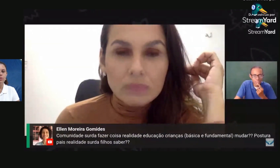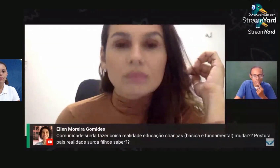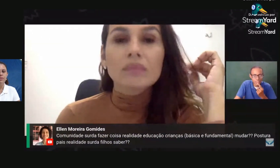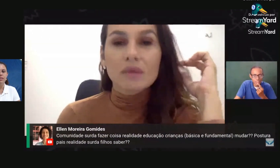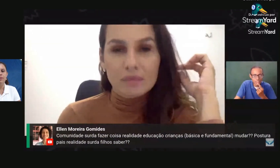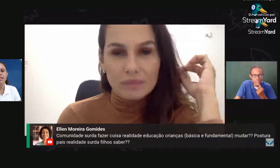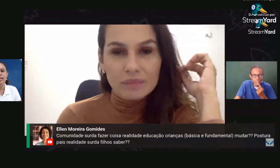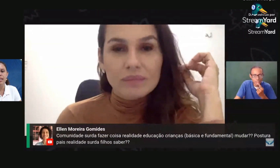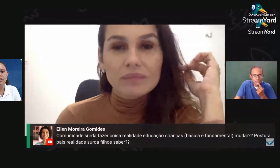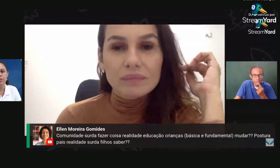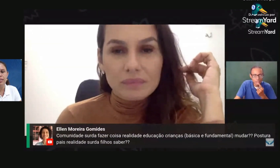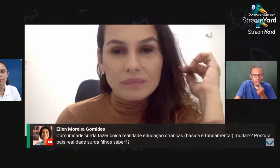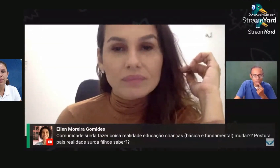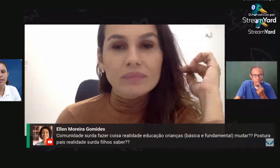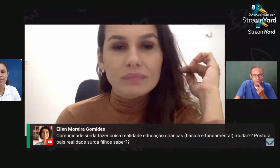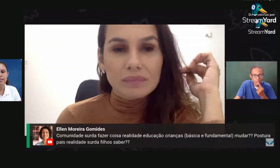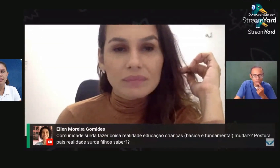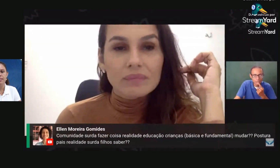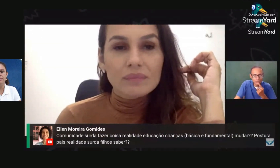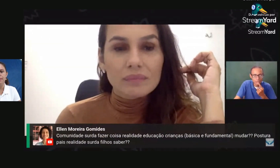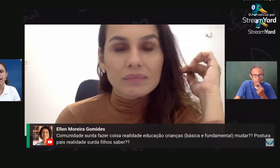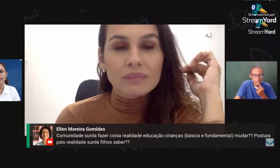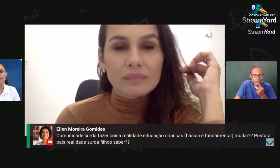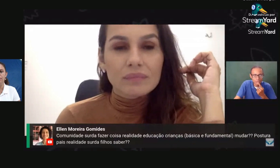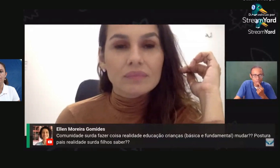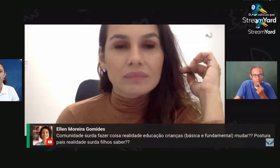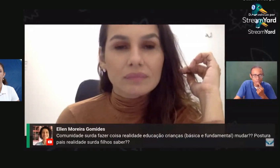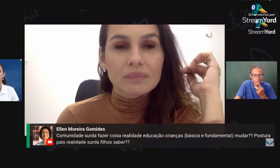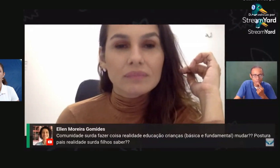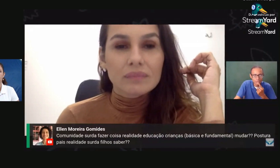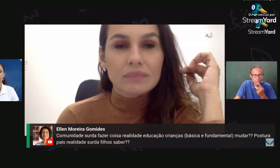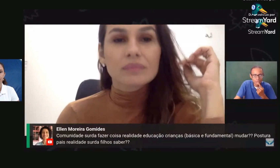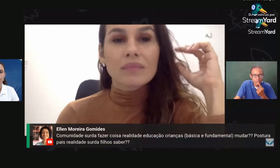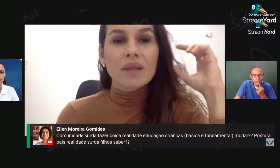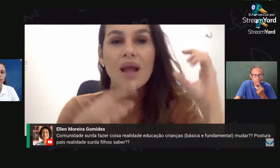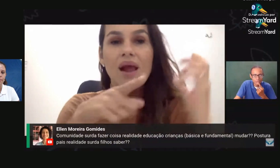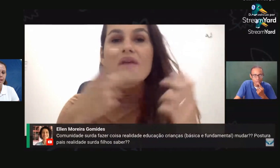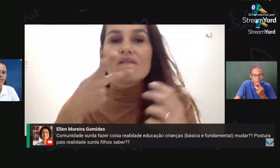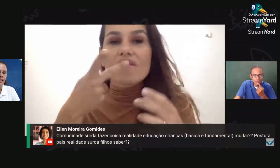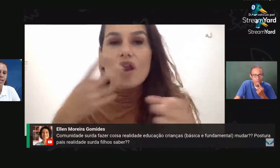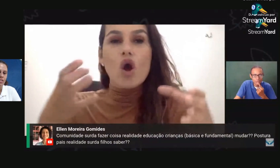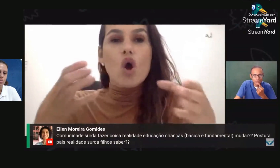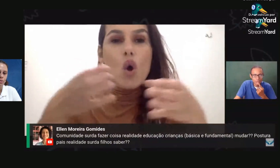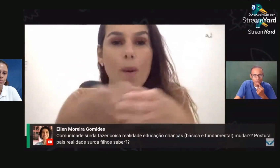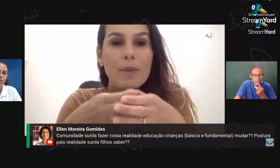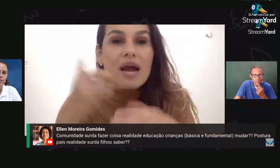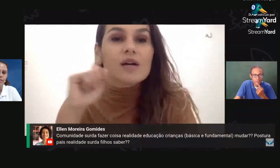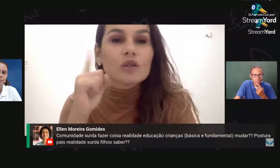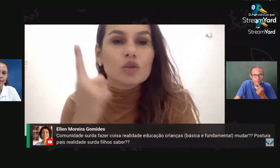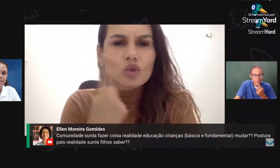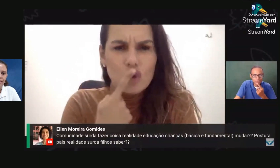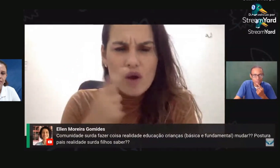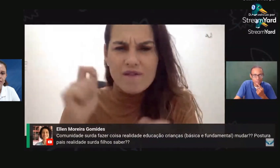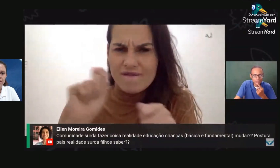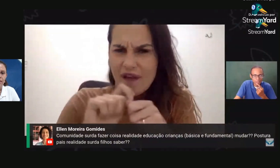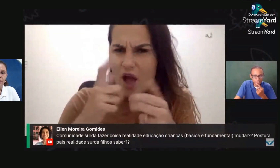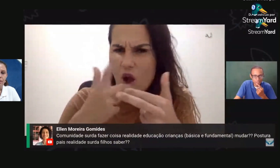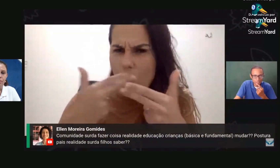Comunidade surda, fazer coisa em realidade, educação, crianças, básica e fundamental, mudar postura, pais, realidade, surdo, filhos,